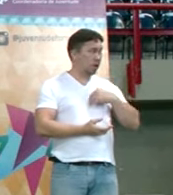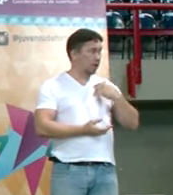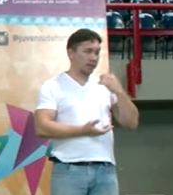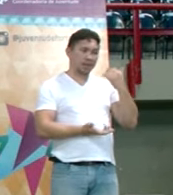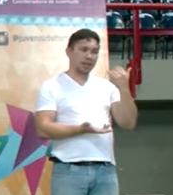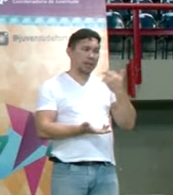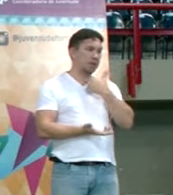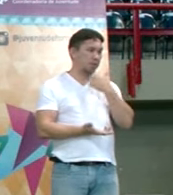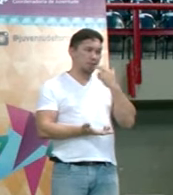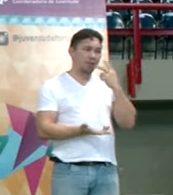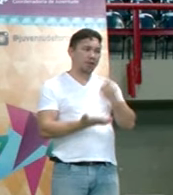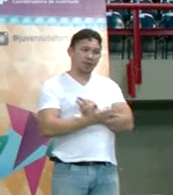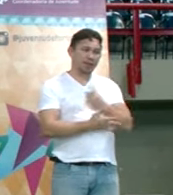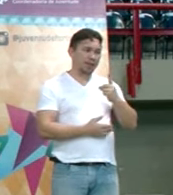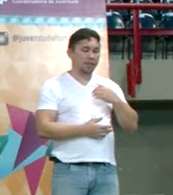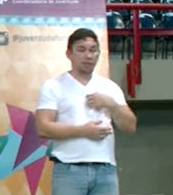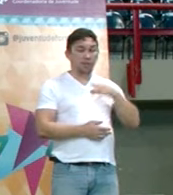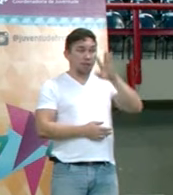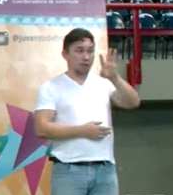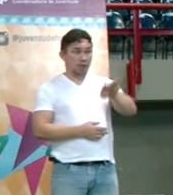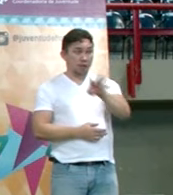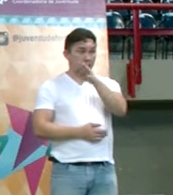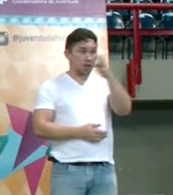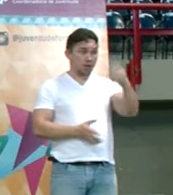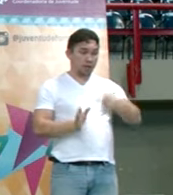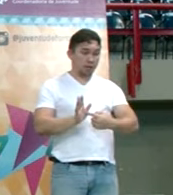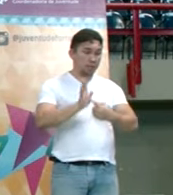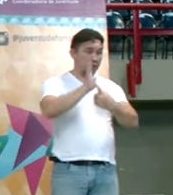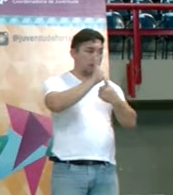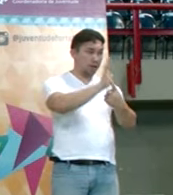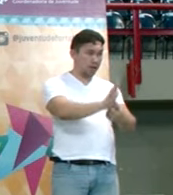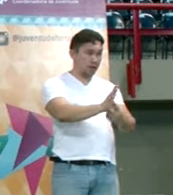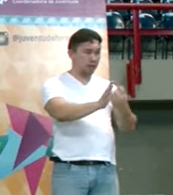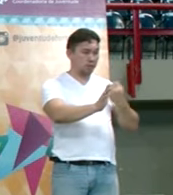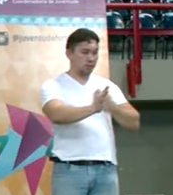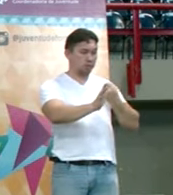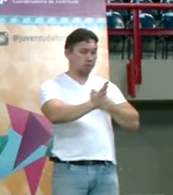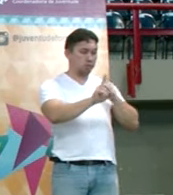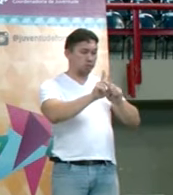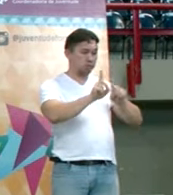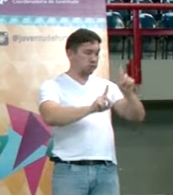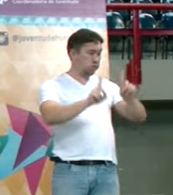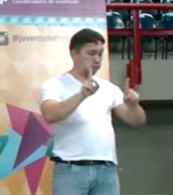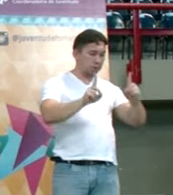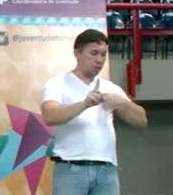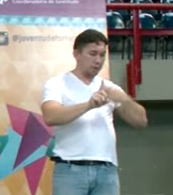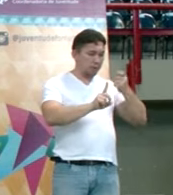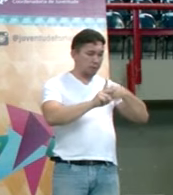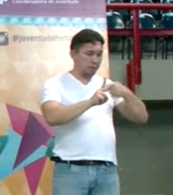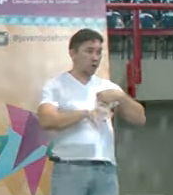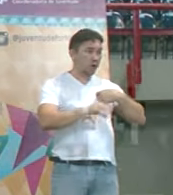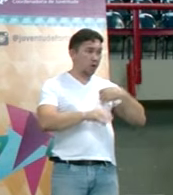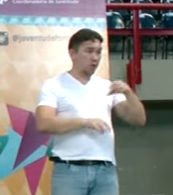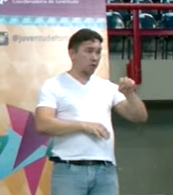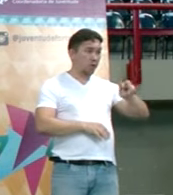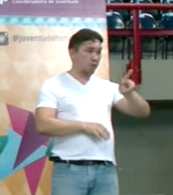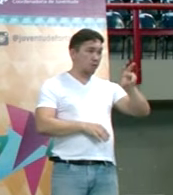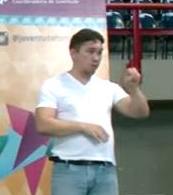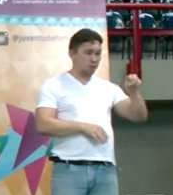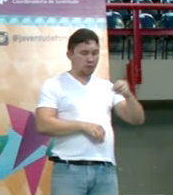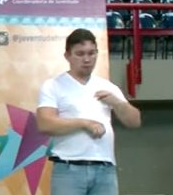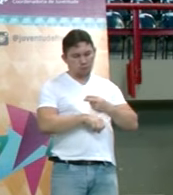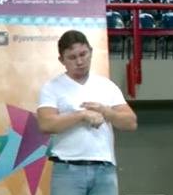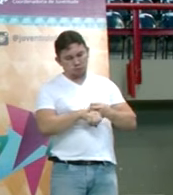dessa na tabela são apresentad os dados da cotação mensal do ovo Extra